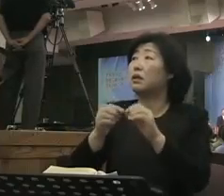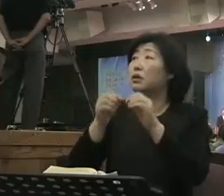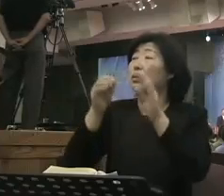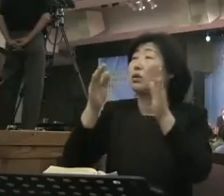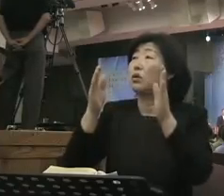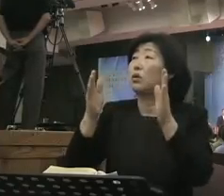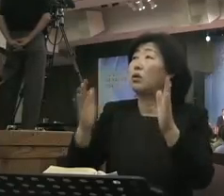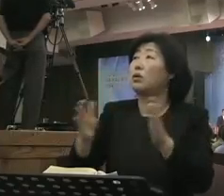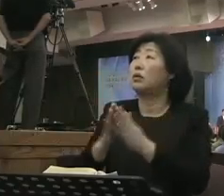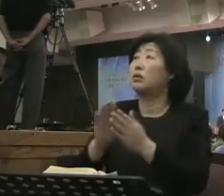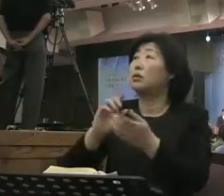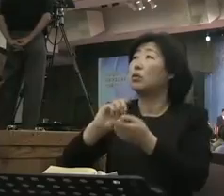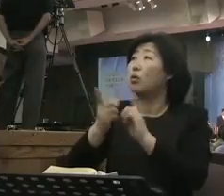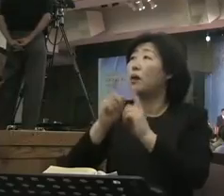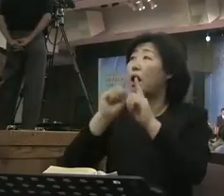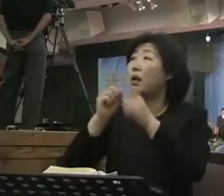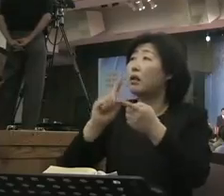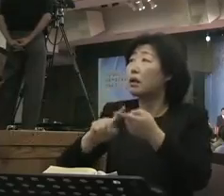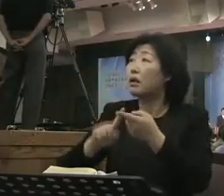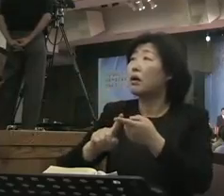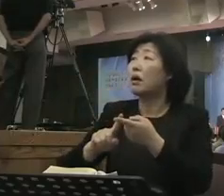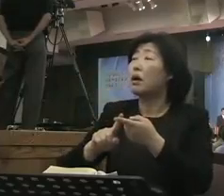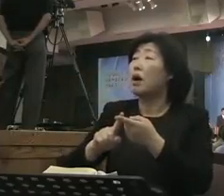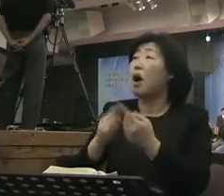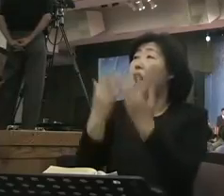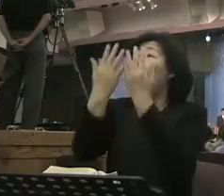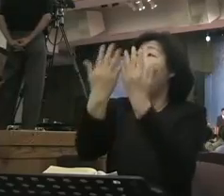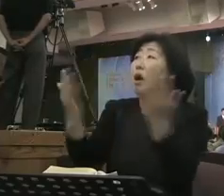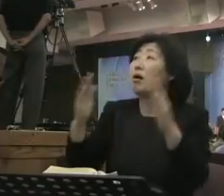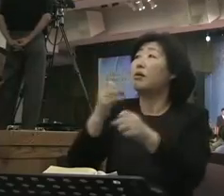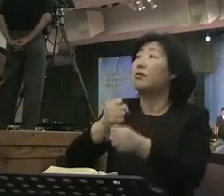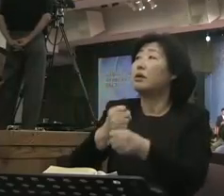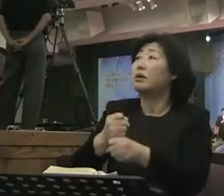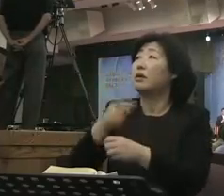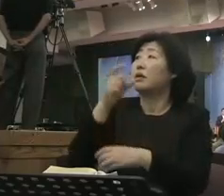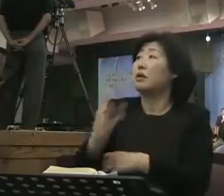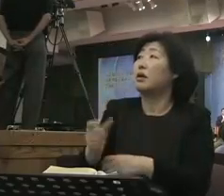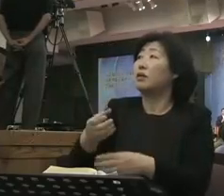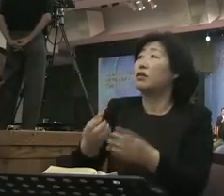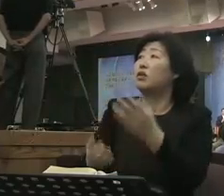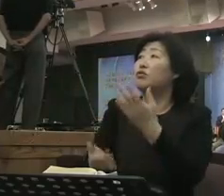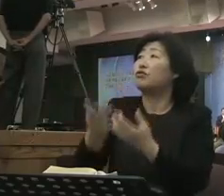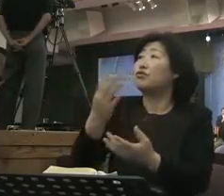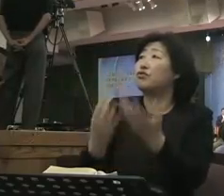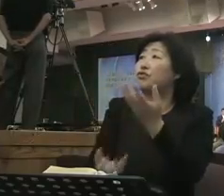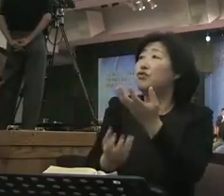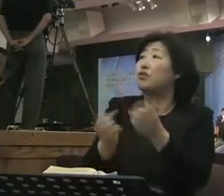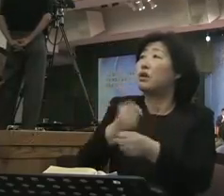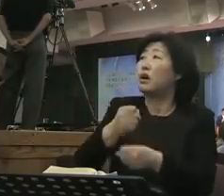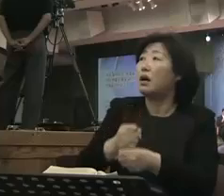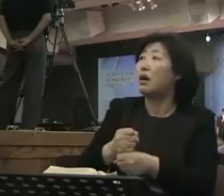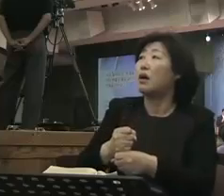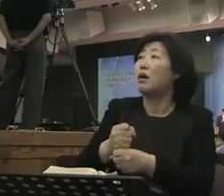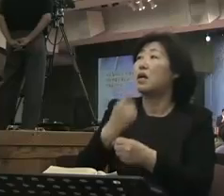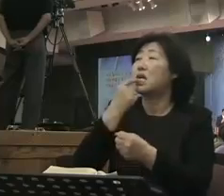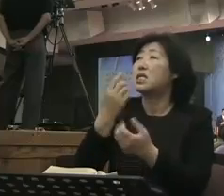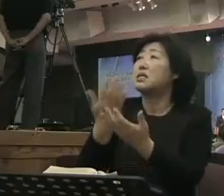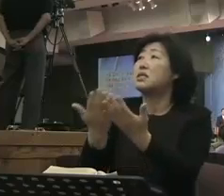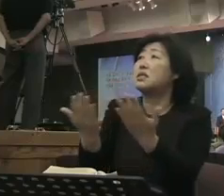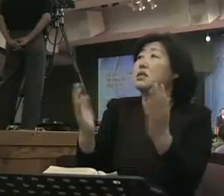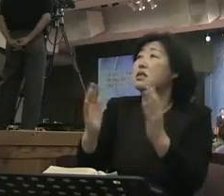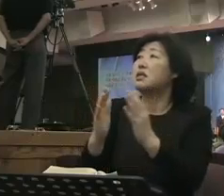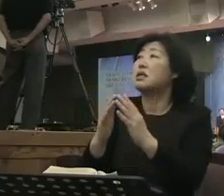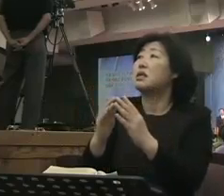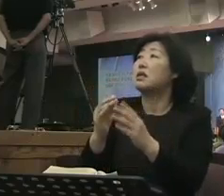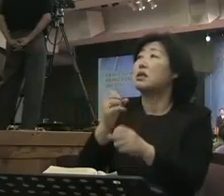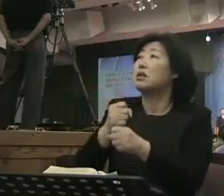본이 거하고 서로 말하되 자 벽돌을 만들어 견고히 굽자 하고 이에 벽돌로 돌을 대신하며